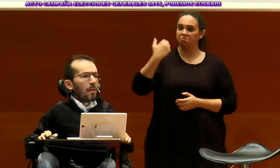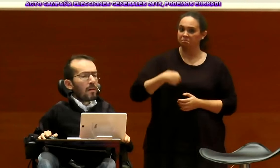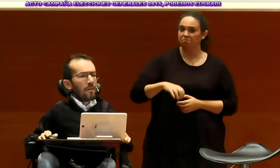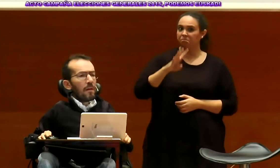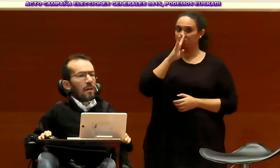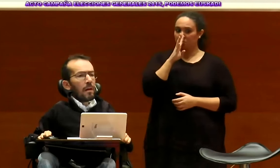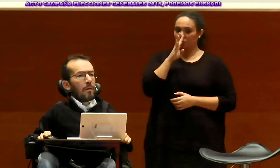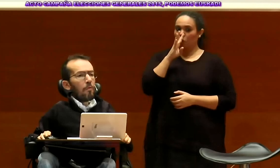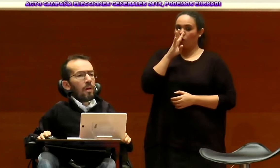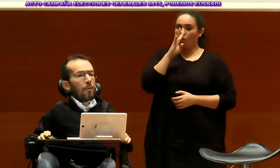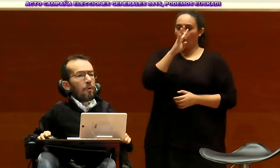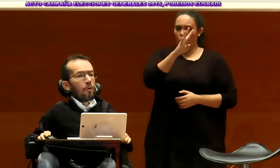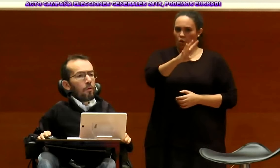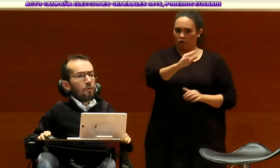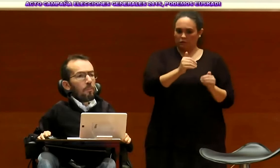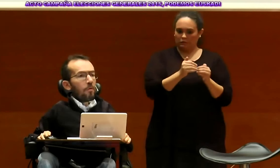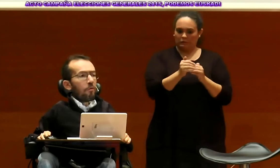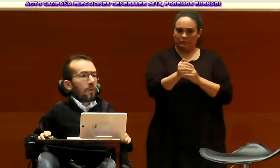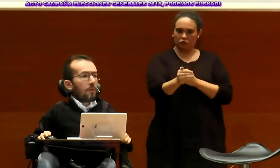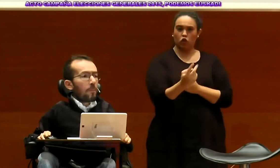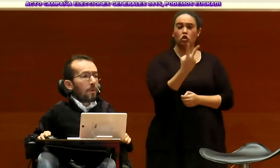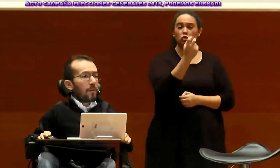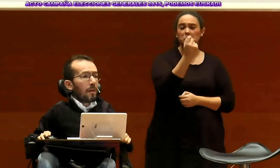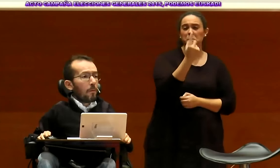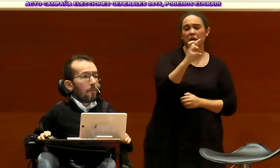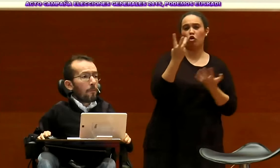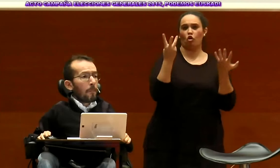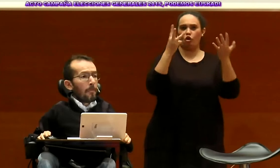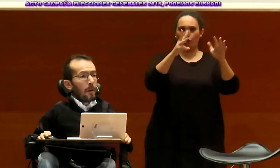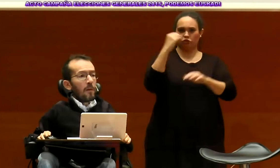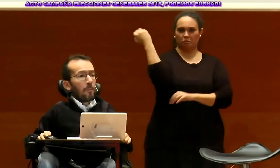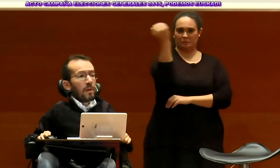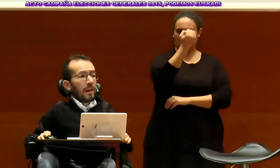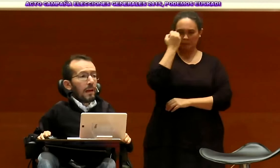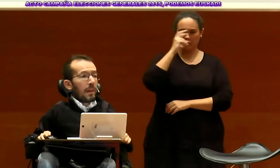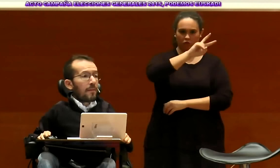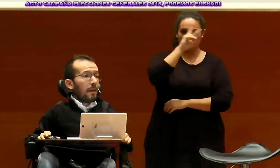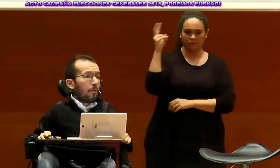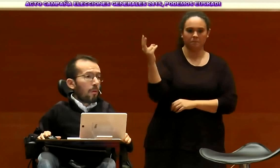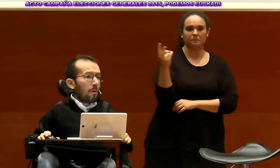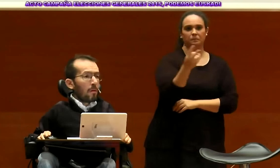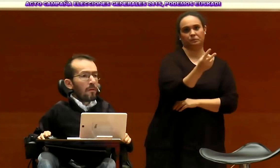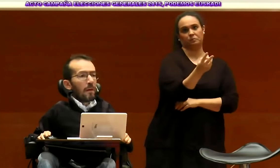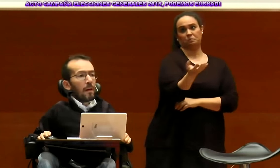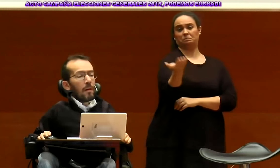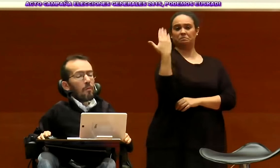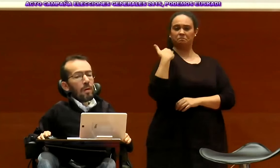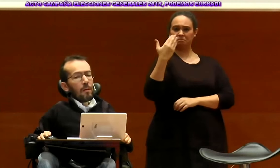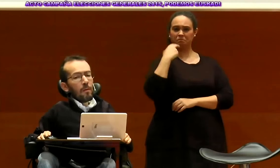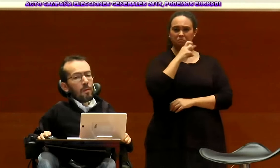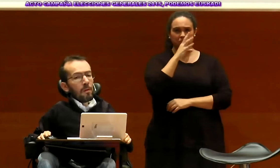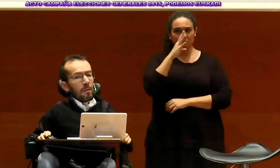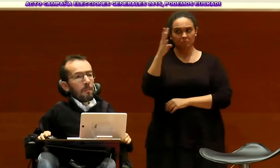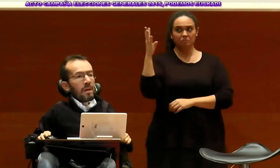legislatura se hayan recortado 2.800 millones de euros y después de que en la anterior se hayan